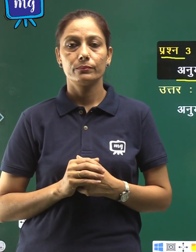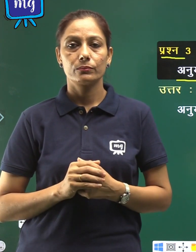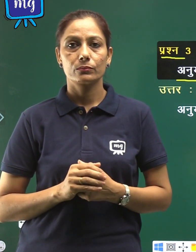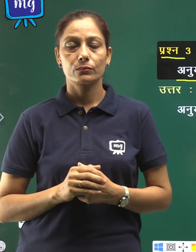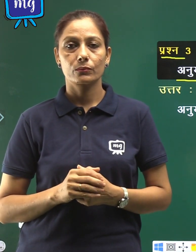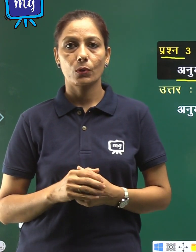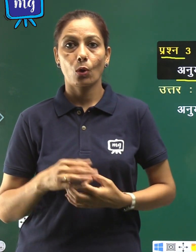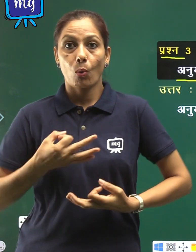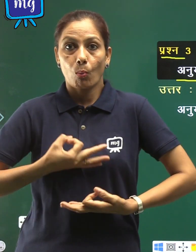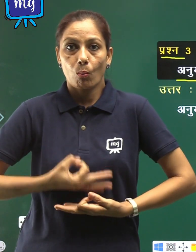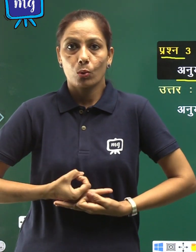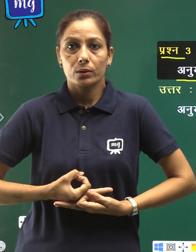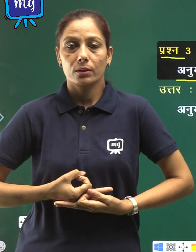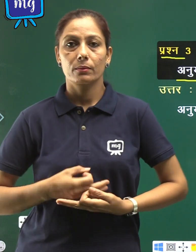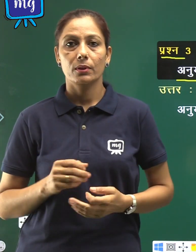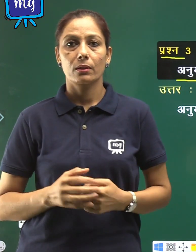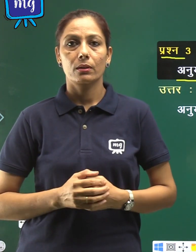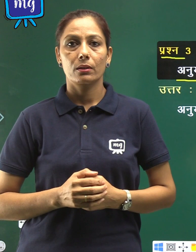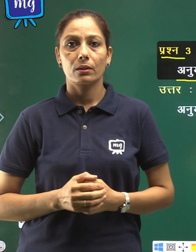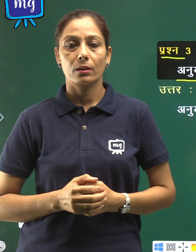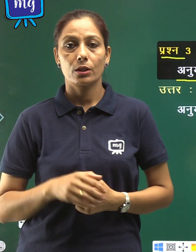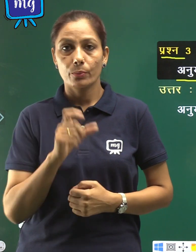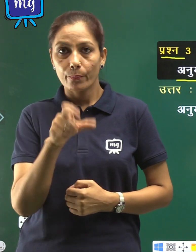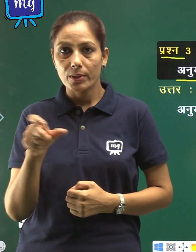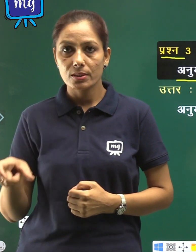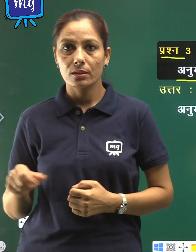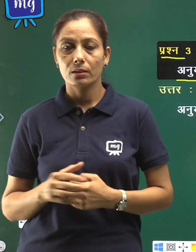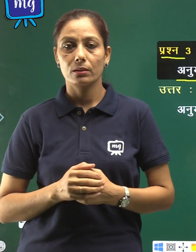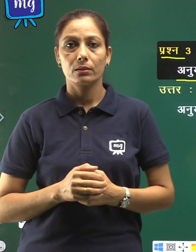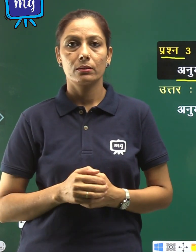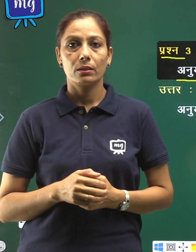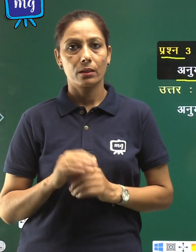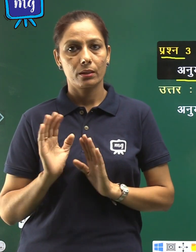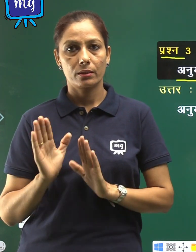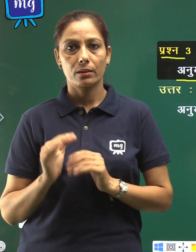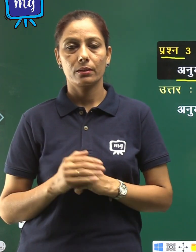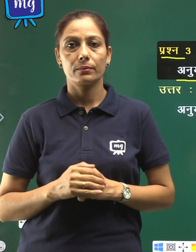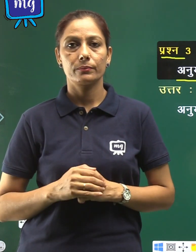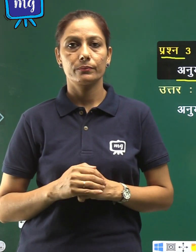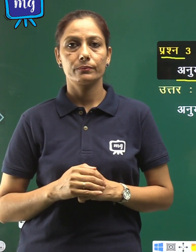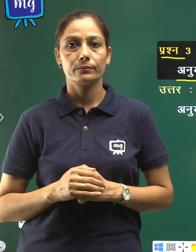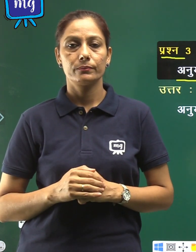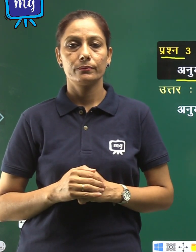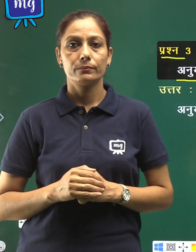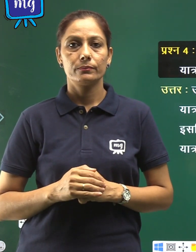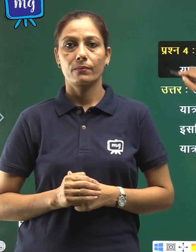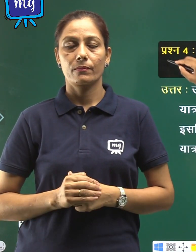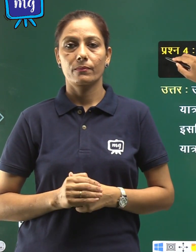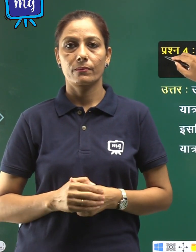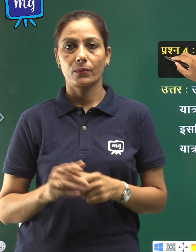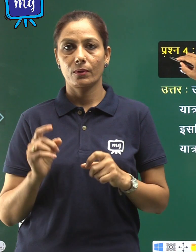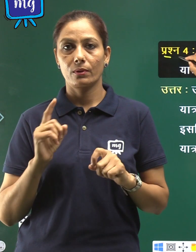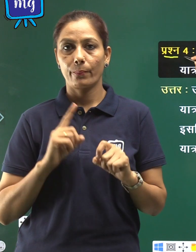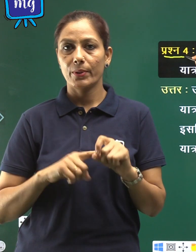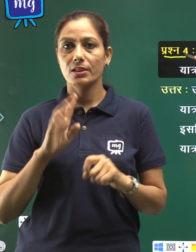बौद्ध धर्म के के अनुयाई में रहते हैं यह